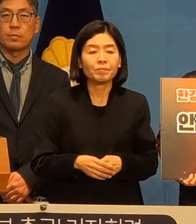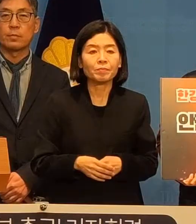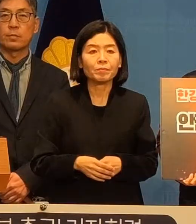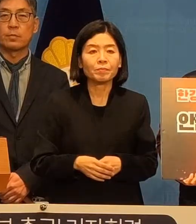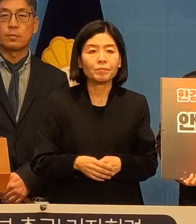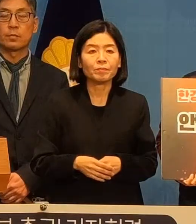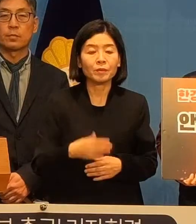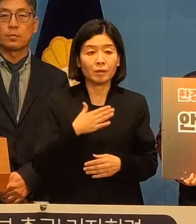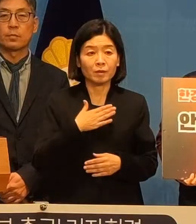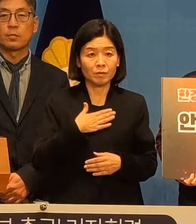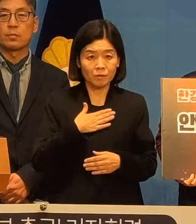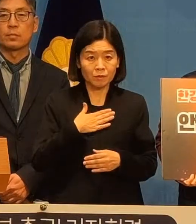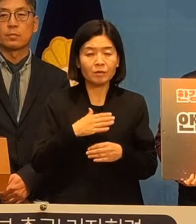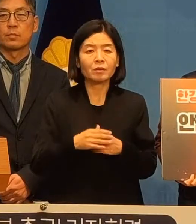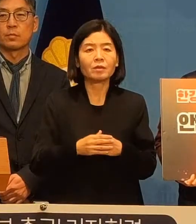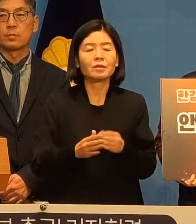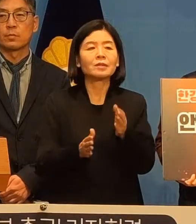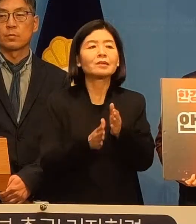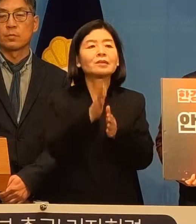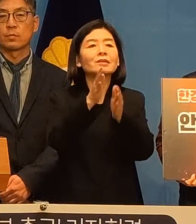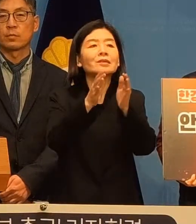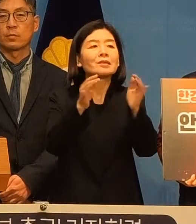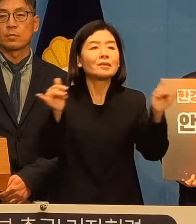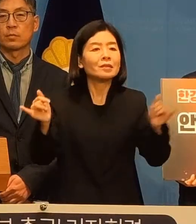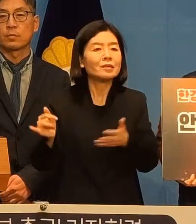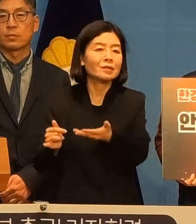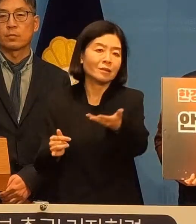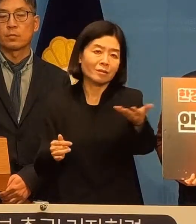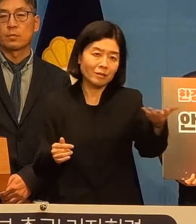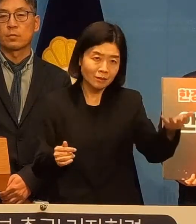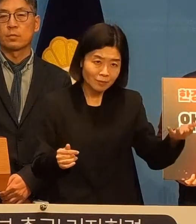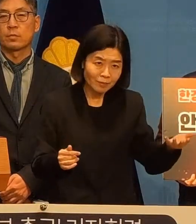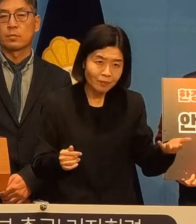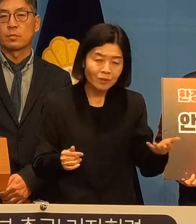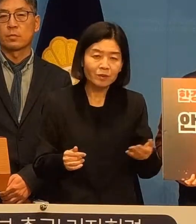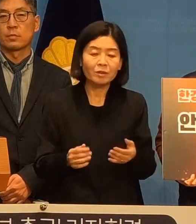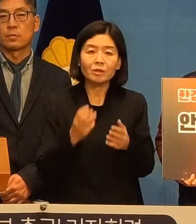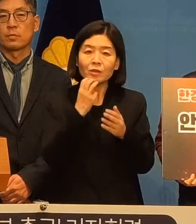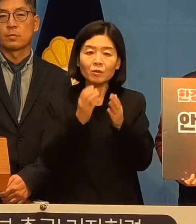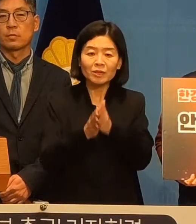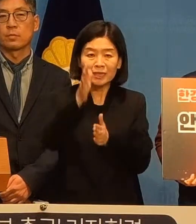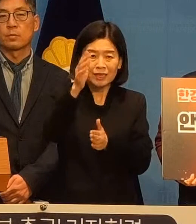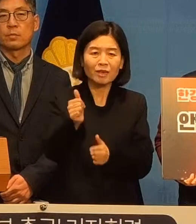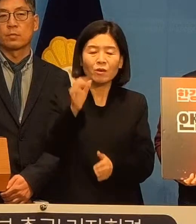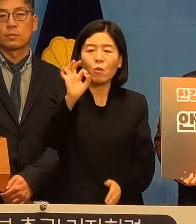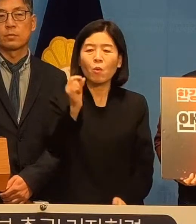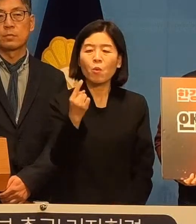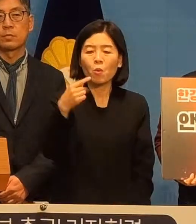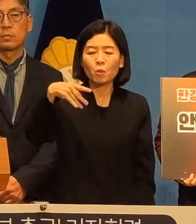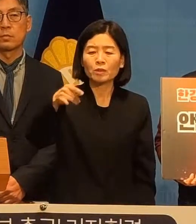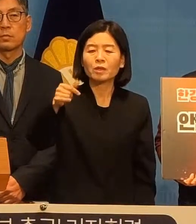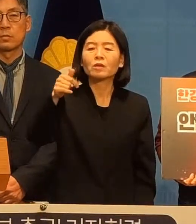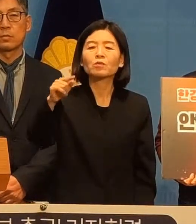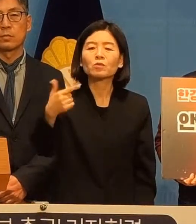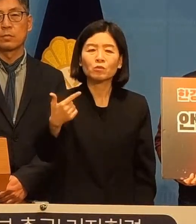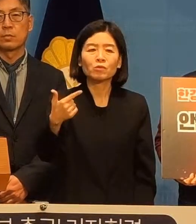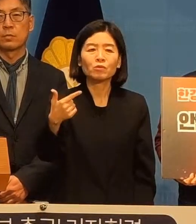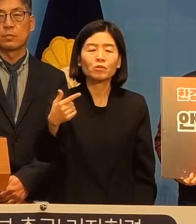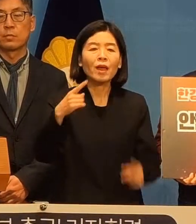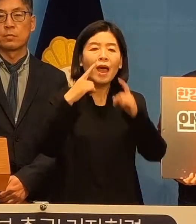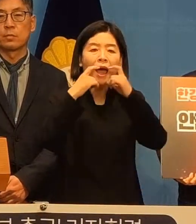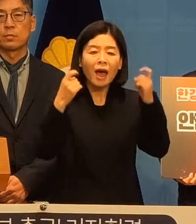우선 저는 시민들께 오세훈 시장의 과도한 한강